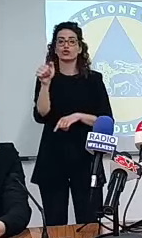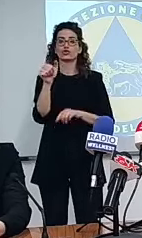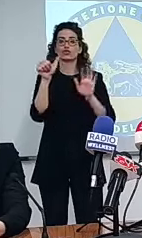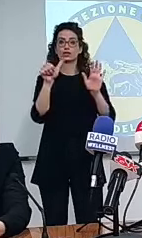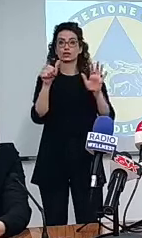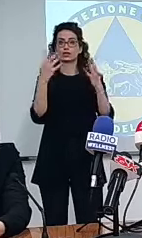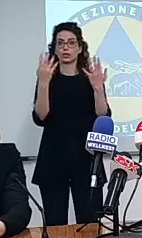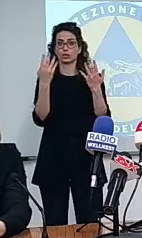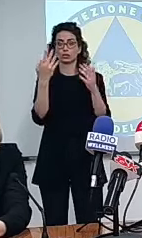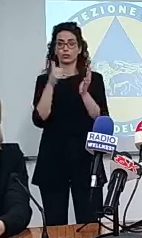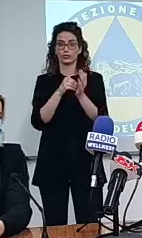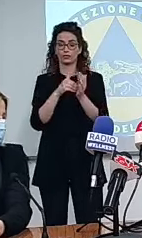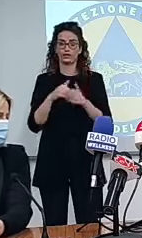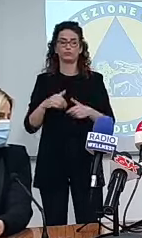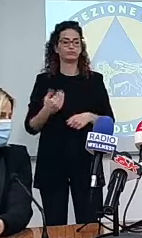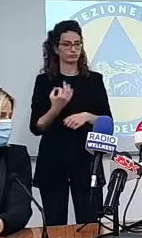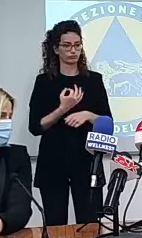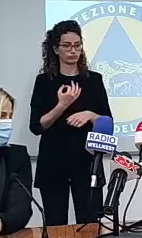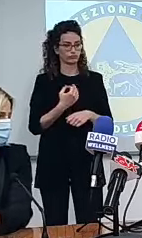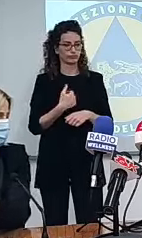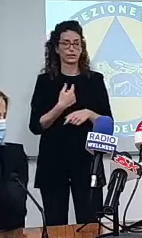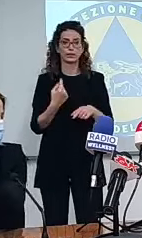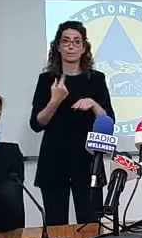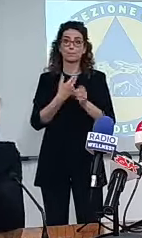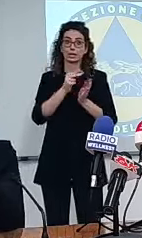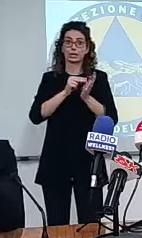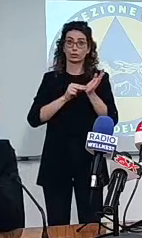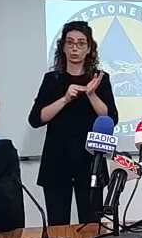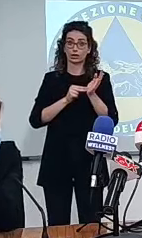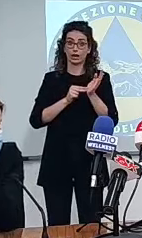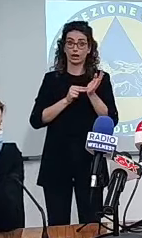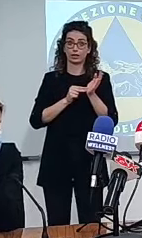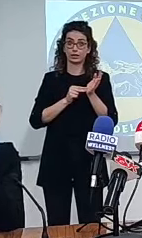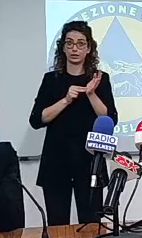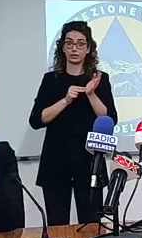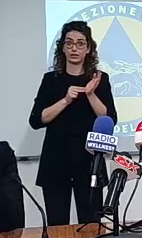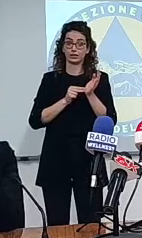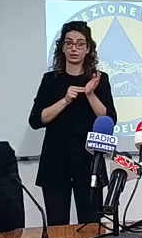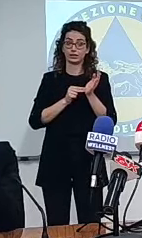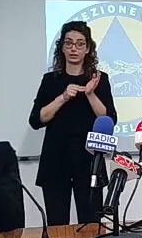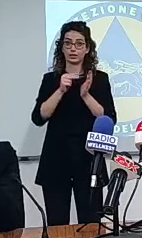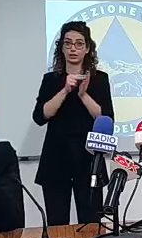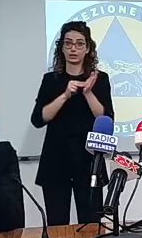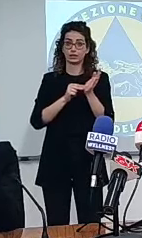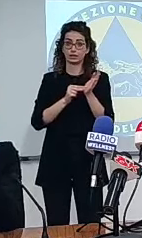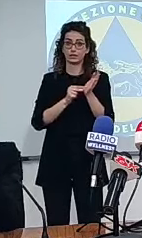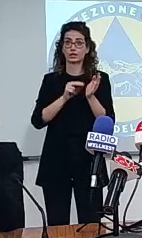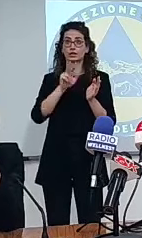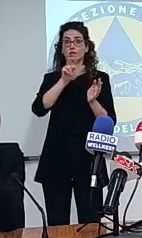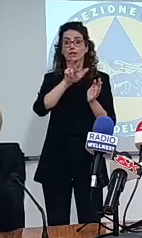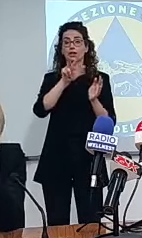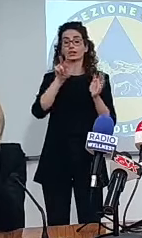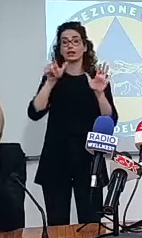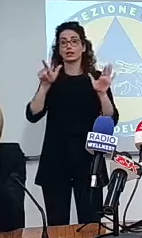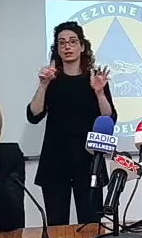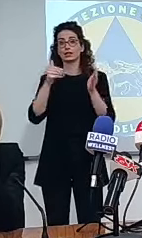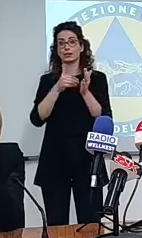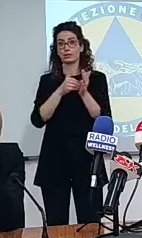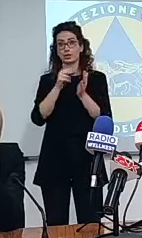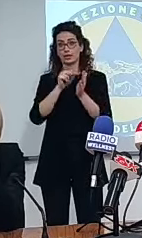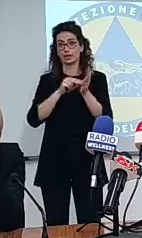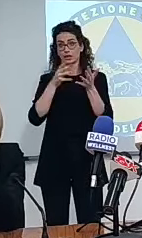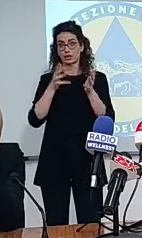169.000. Certo. Di prenotati dei 169.000 ce ne sono 37.000.